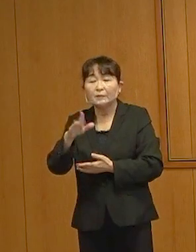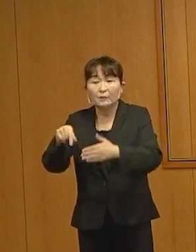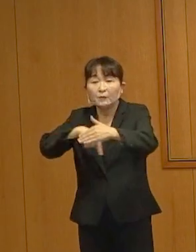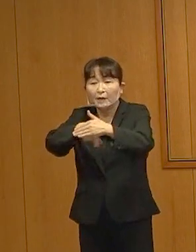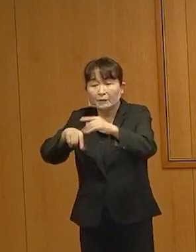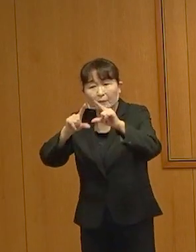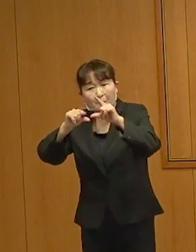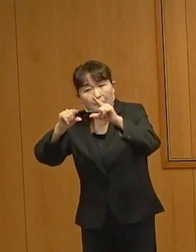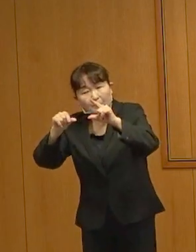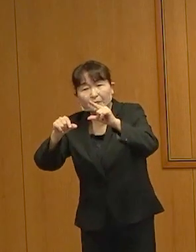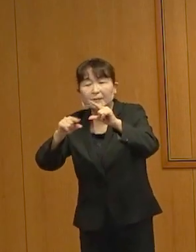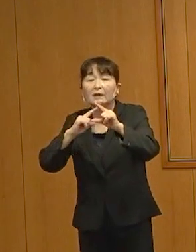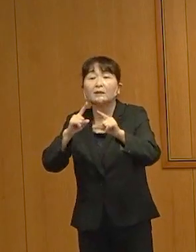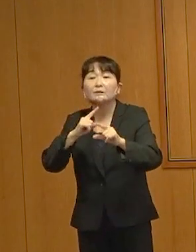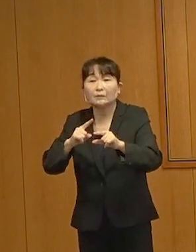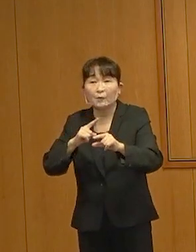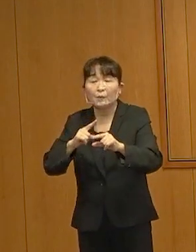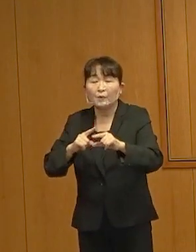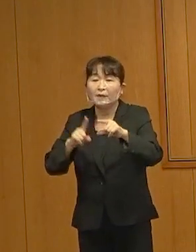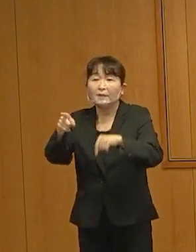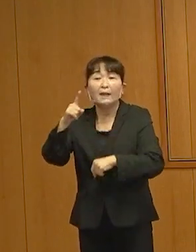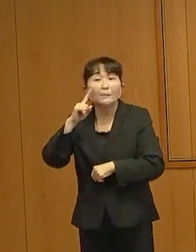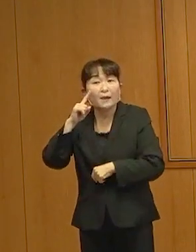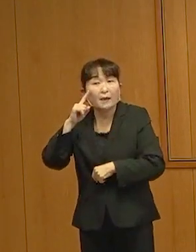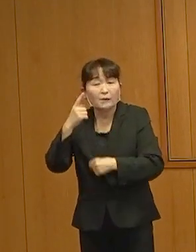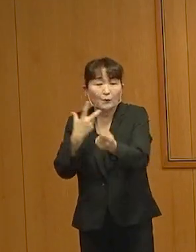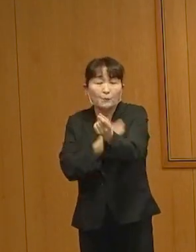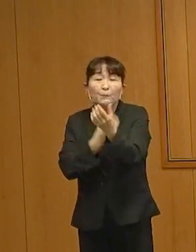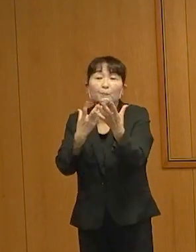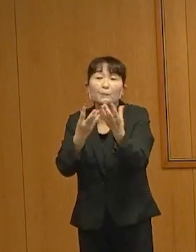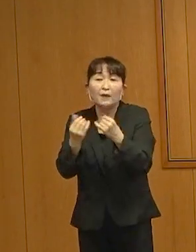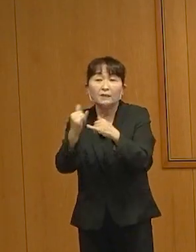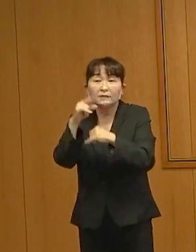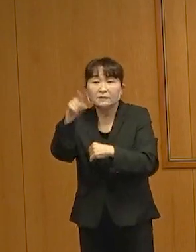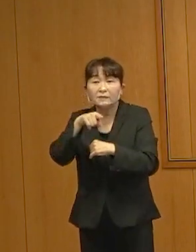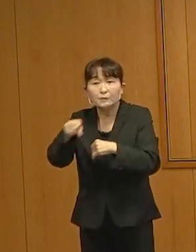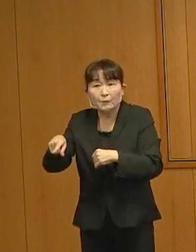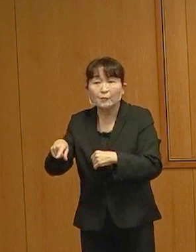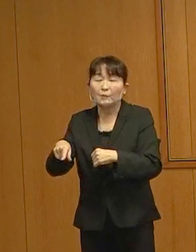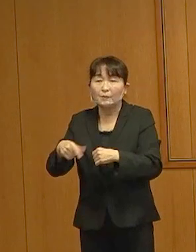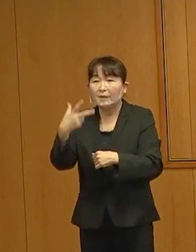占める割合としては1回目の接種を受けられた方が